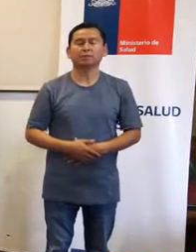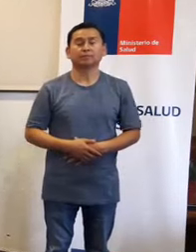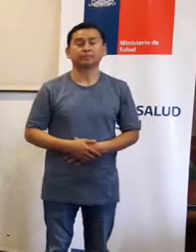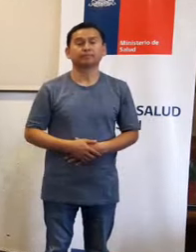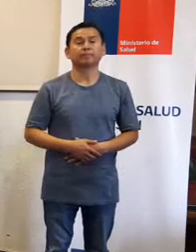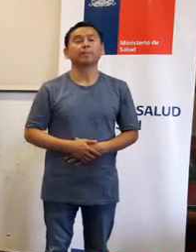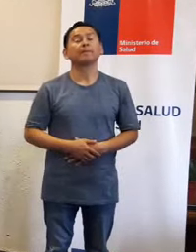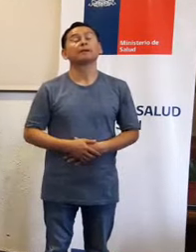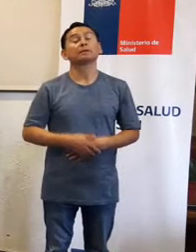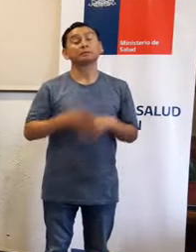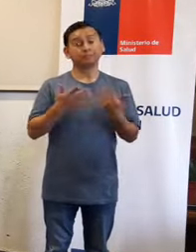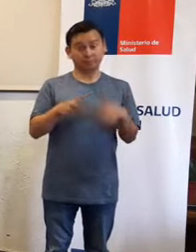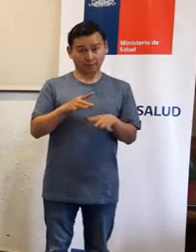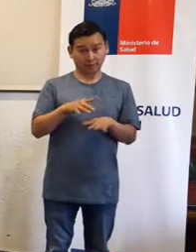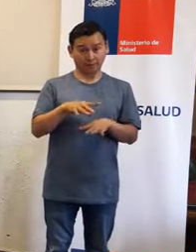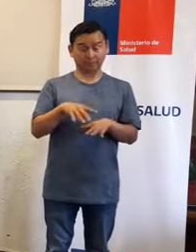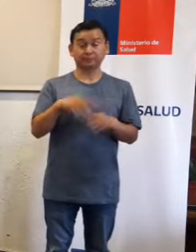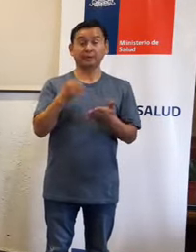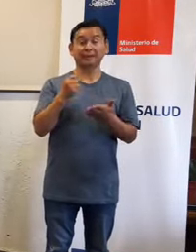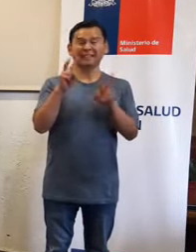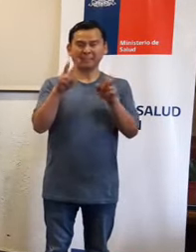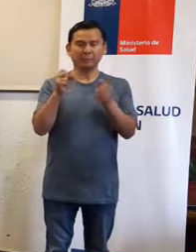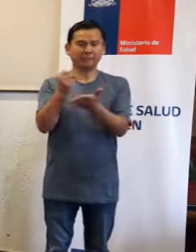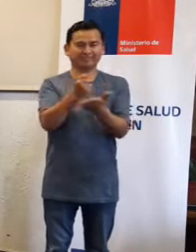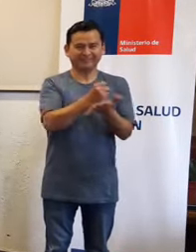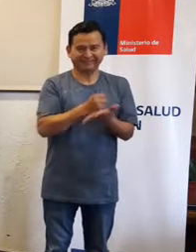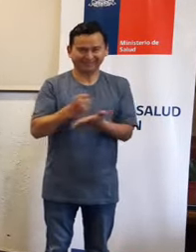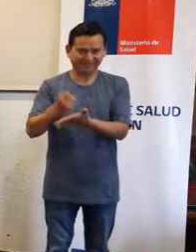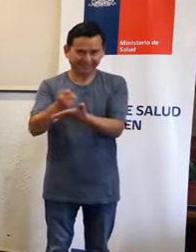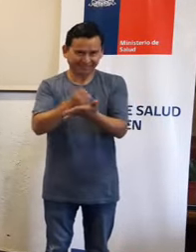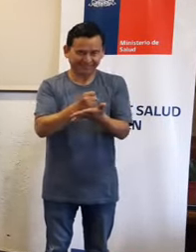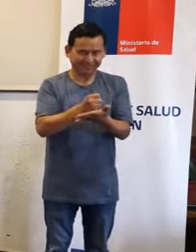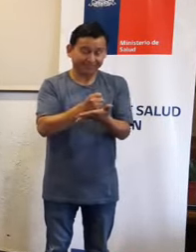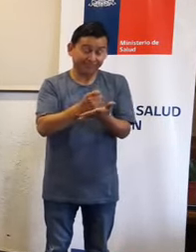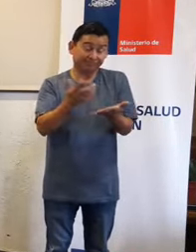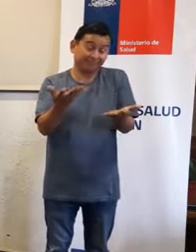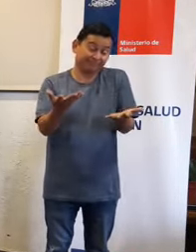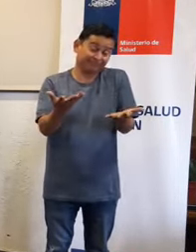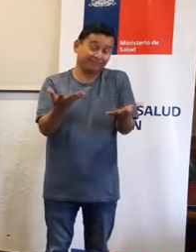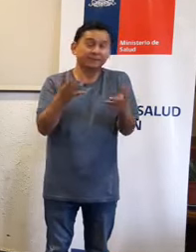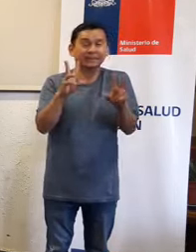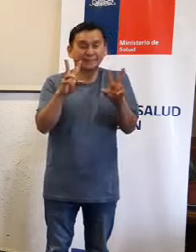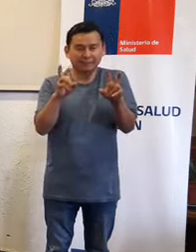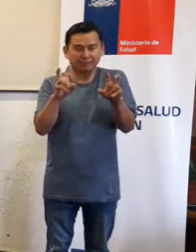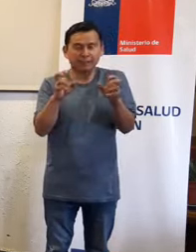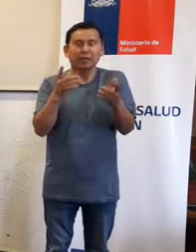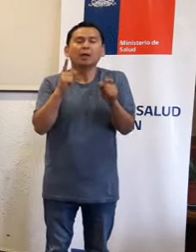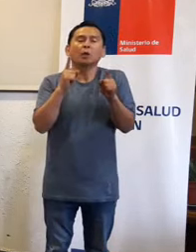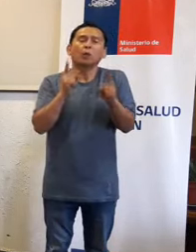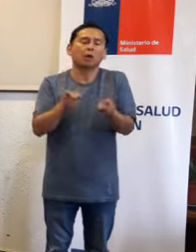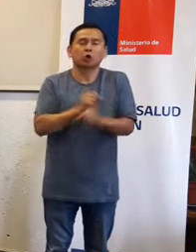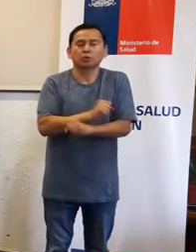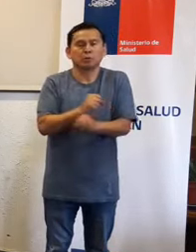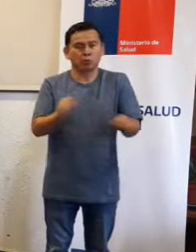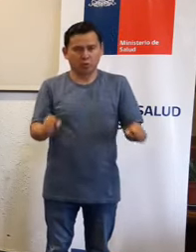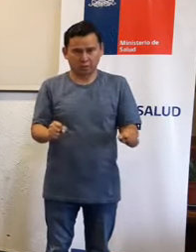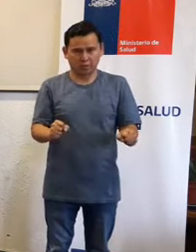A ver, como sabemos, los procedimientos administrativos, aun cuando estemos en un estado de emergencia, no se pueden